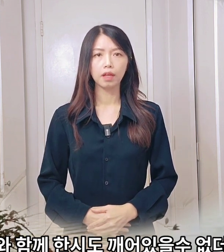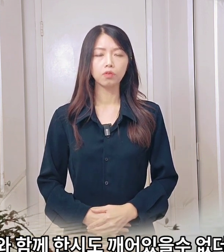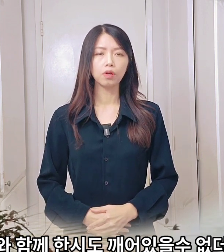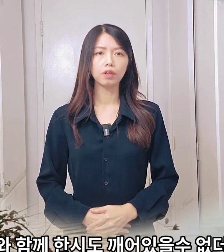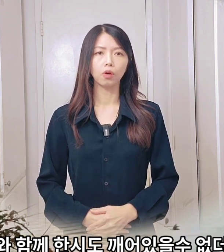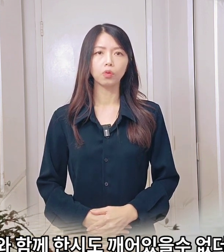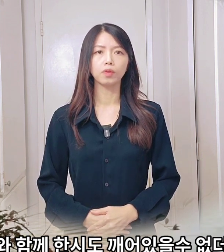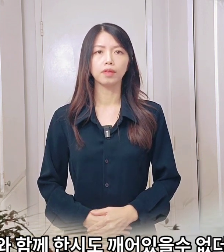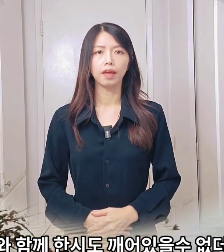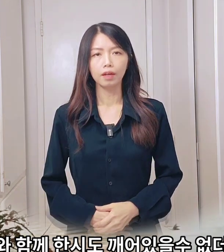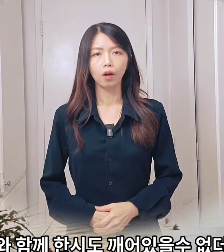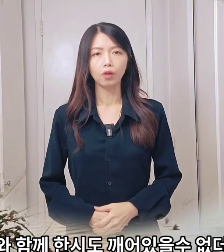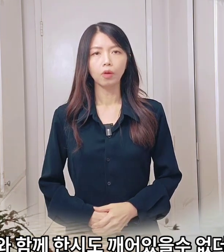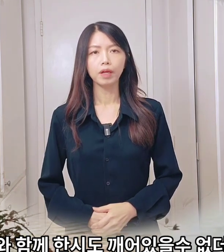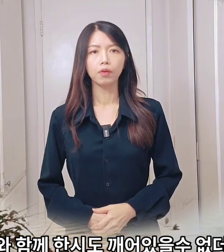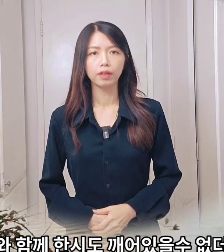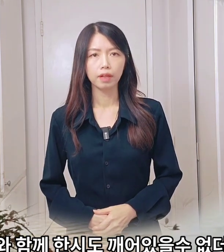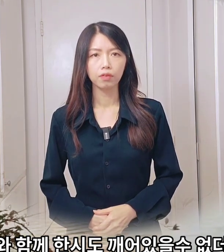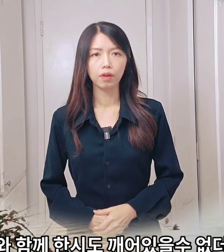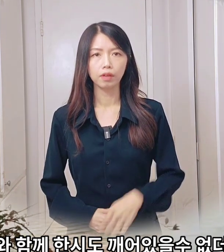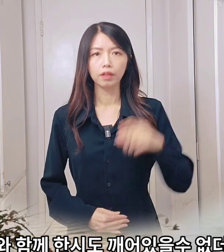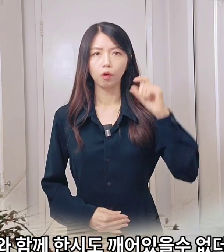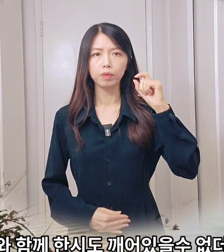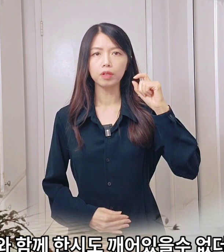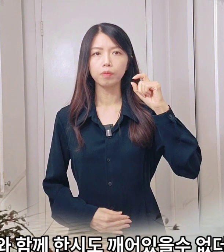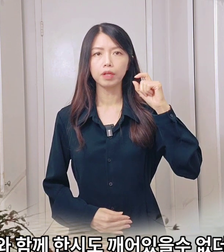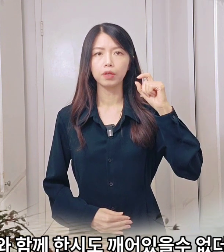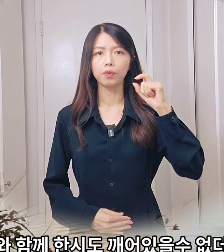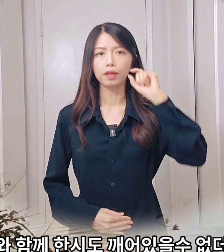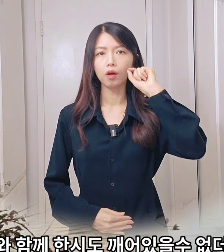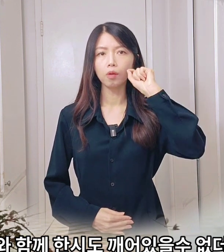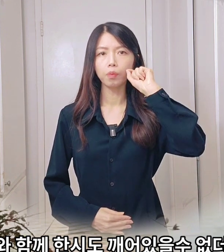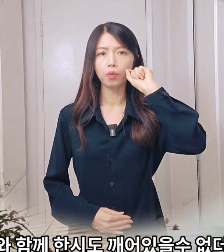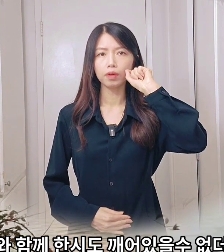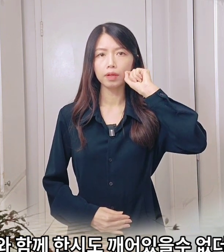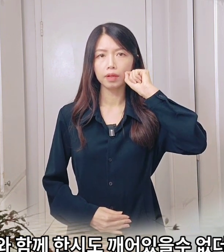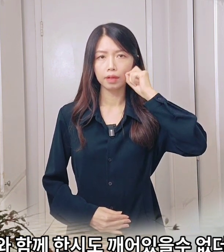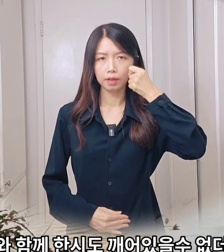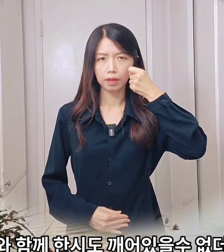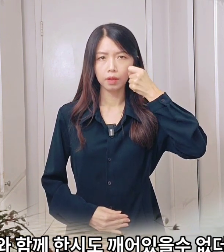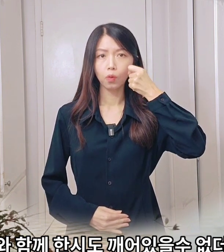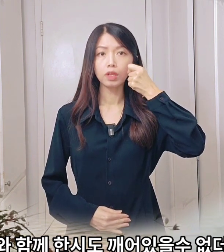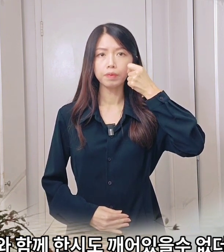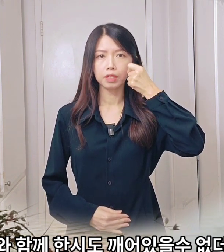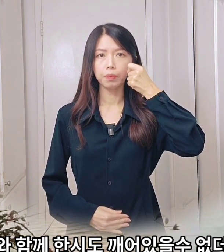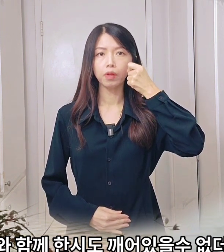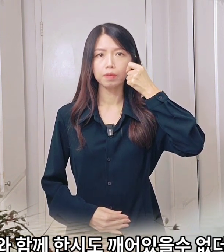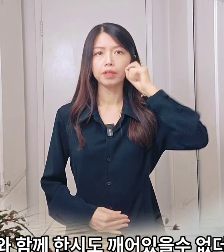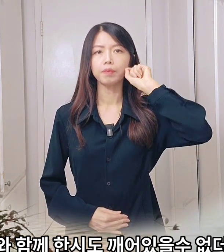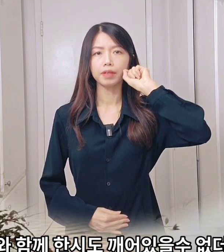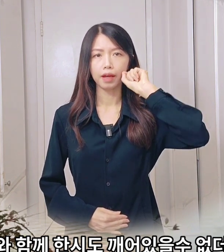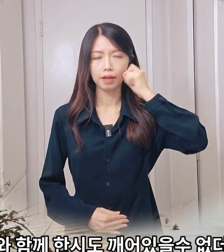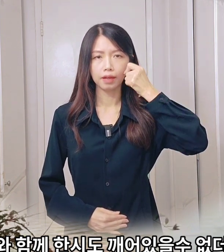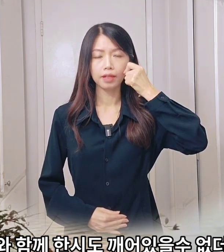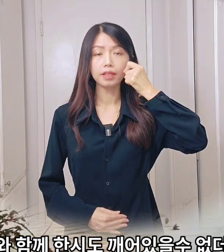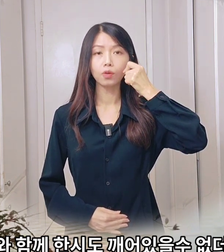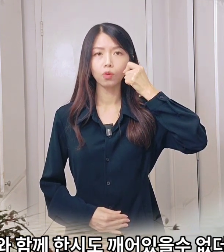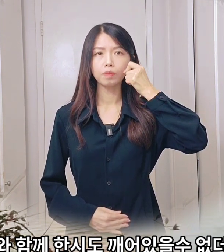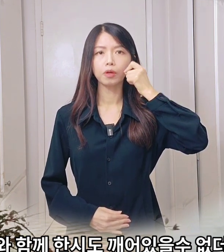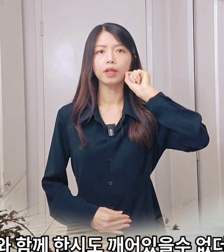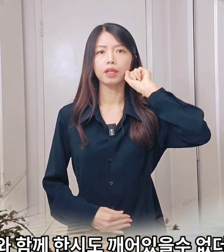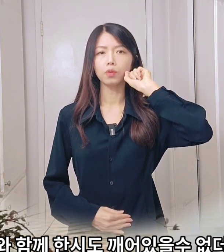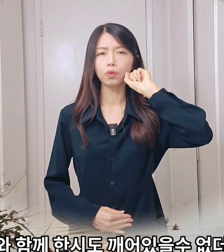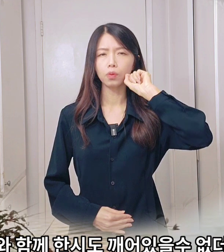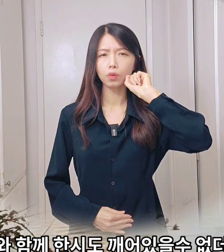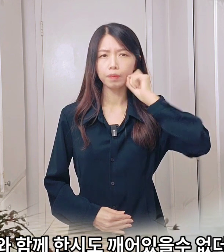어렵다라는 뜻의 수어를 넣어줬는데요. 어렵다라고 한 뜻의 수어는 엄지검지를 이용해서 볼을 꼬집듯이 표현하시면 됩니다. 실제로